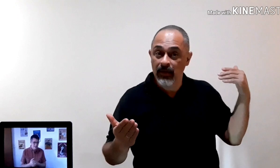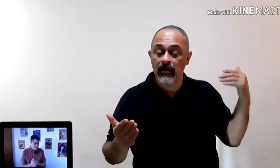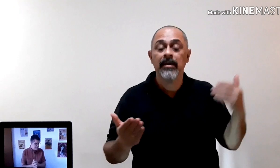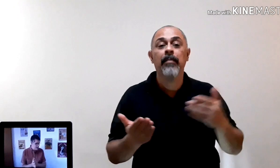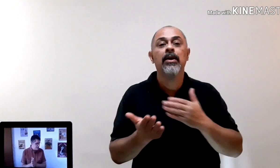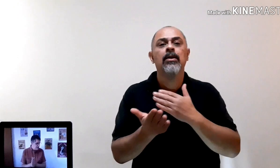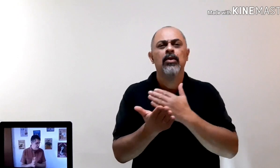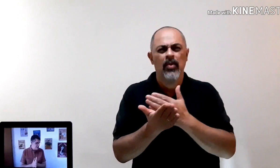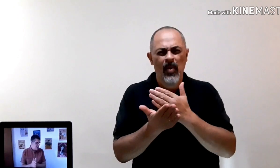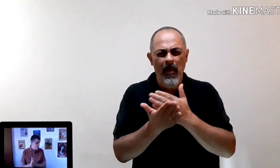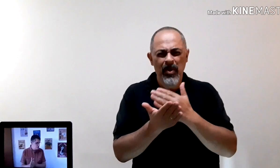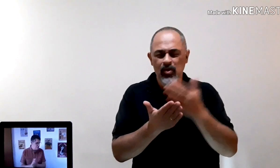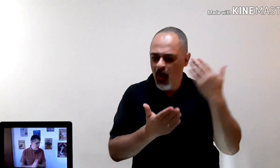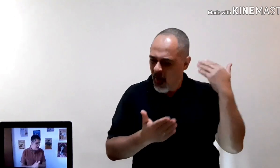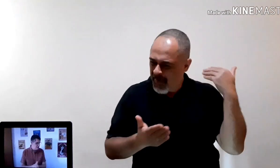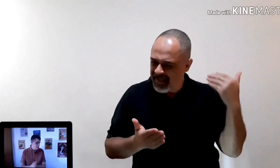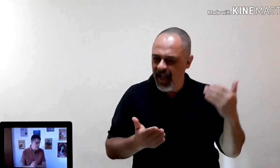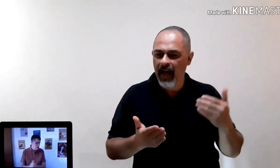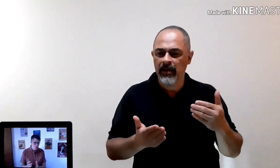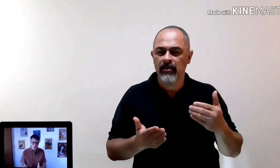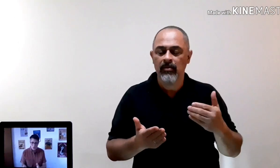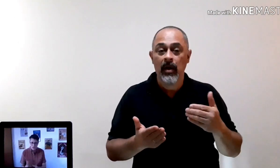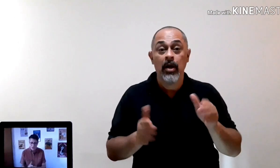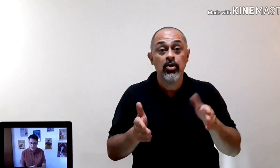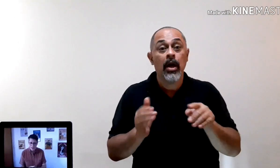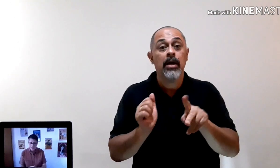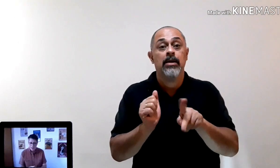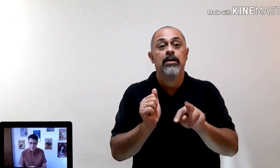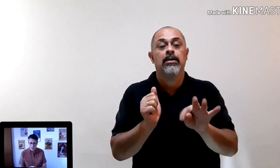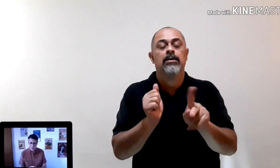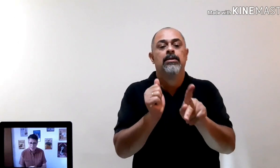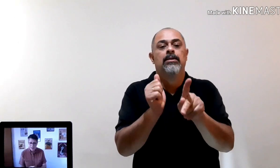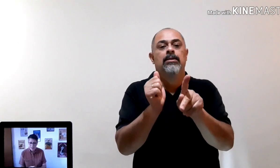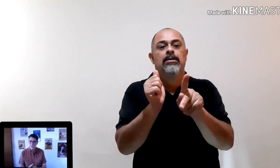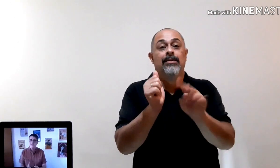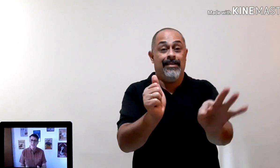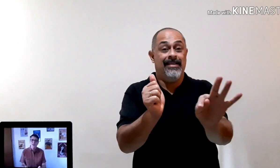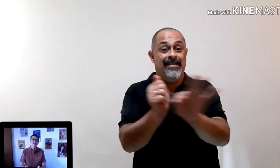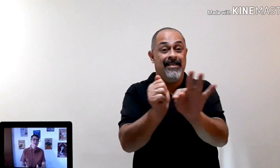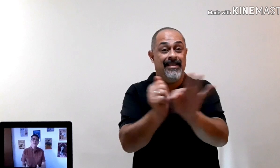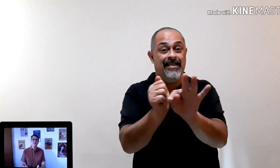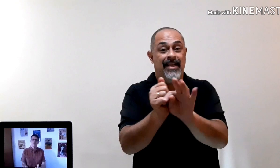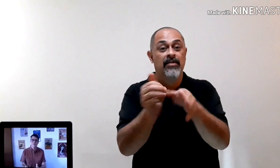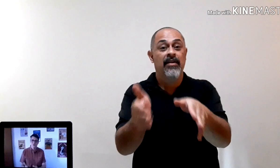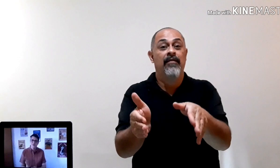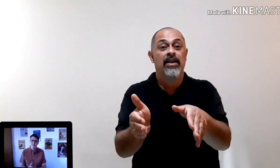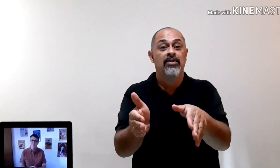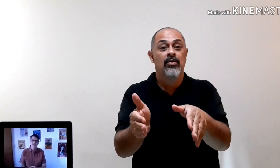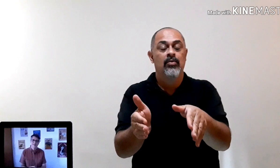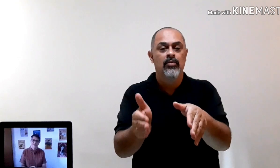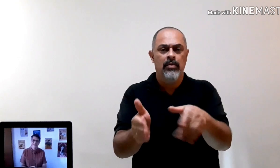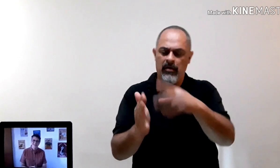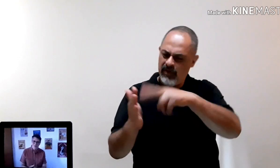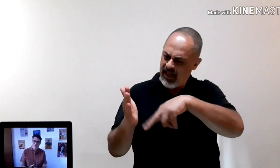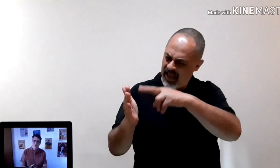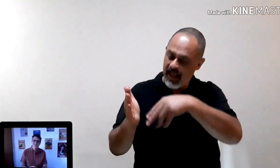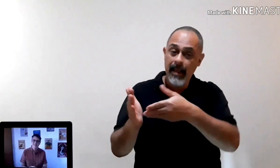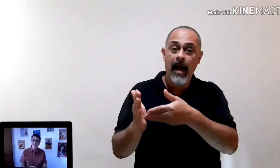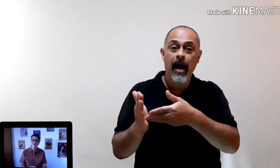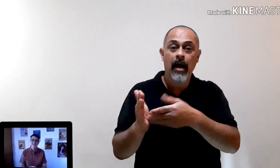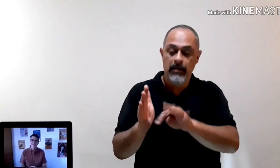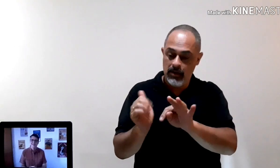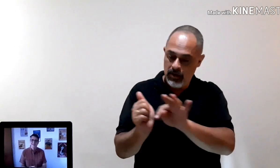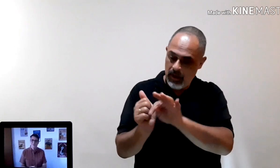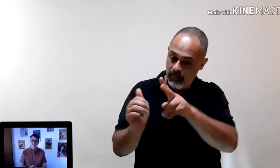vai aprender, né, que Tiago nos fala, no versículo 2 já, a gente sente alegria nas provações? É um negócio